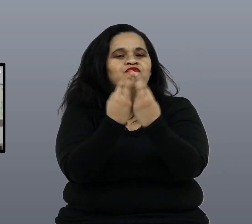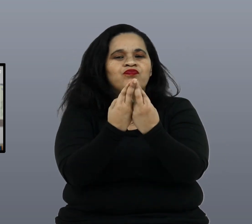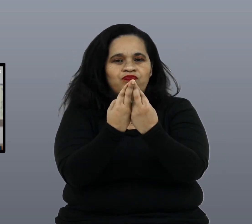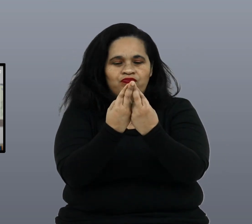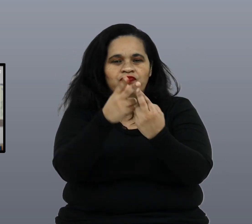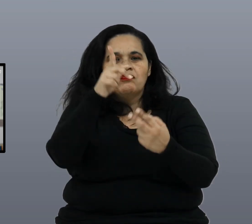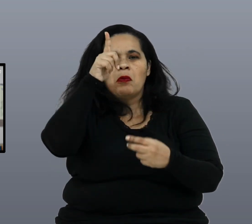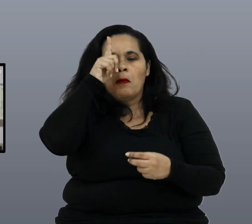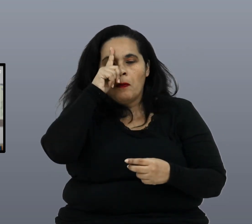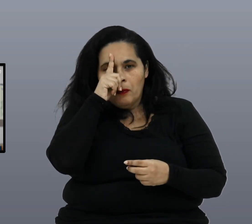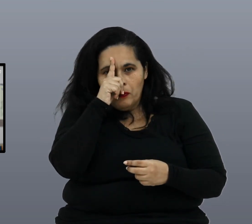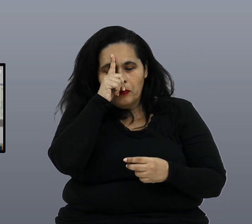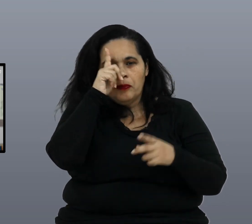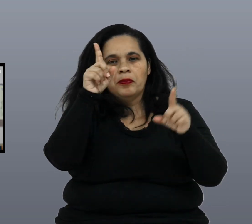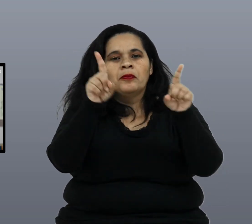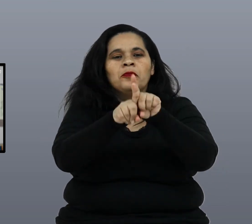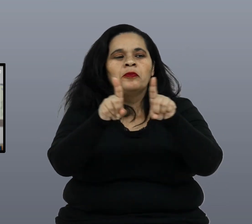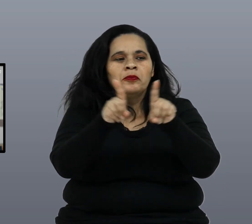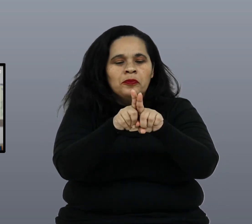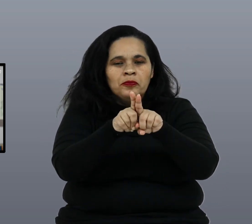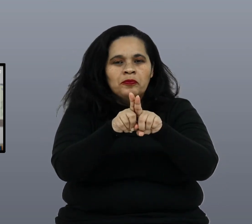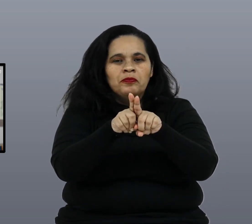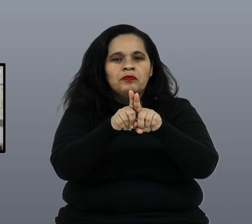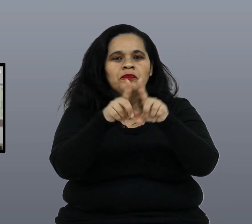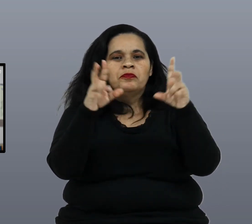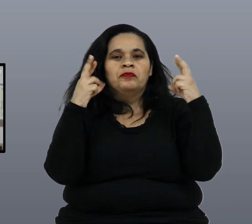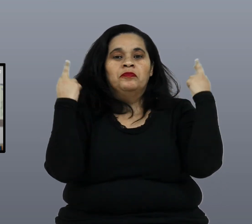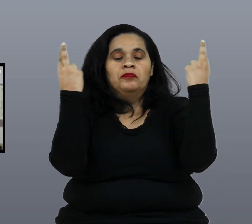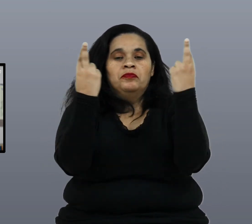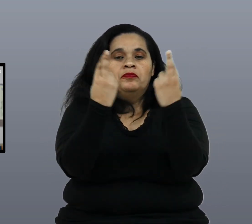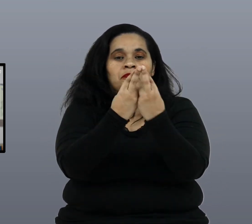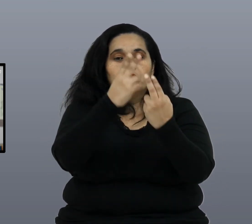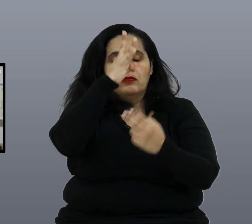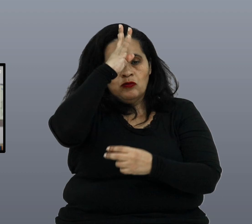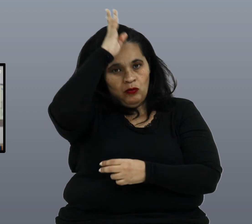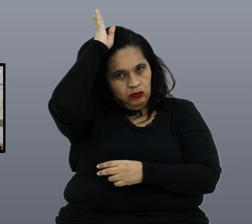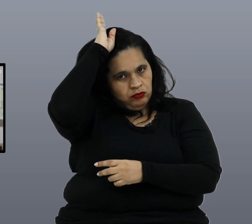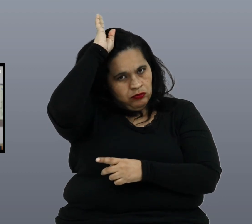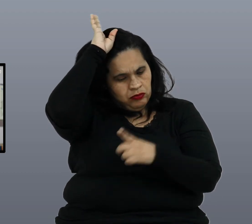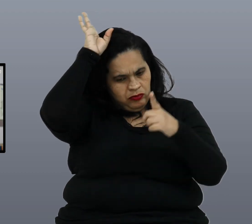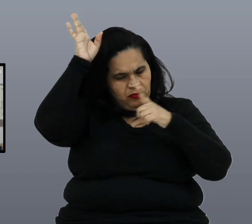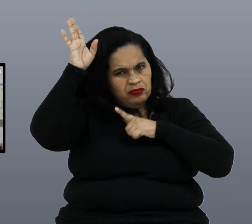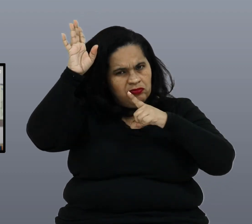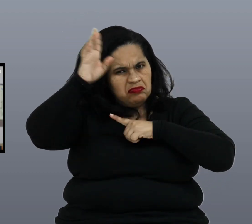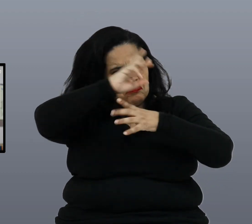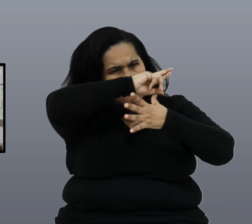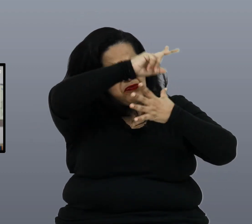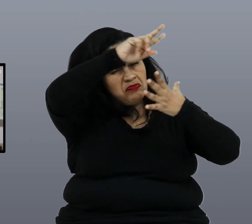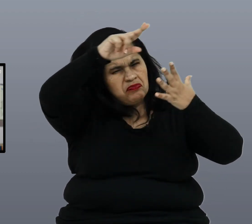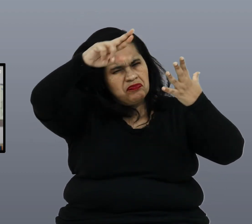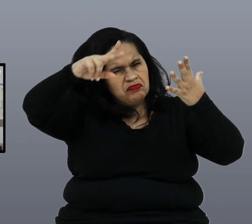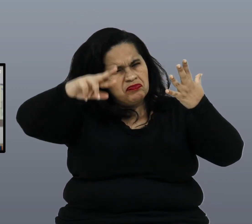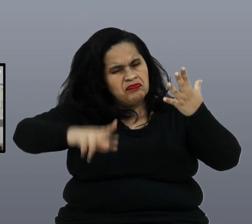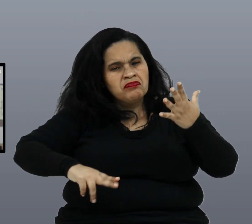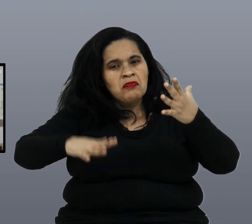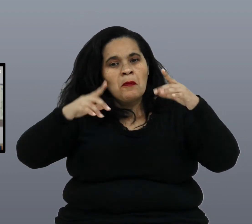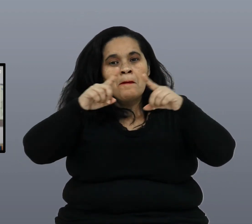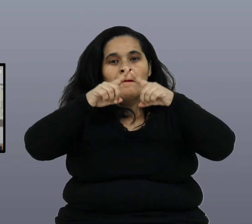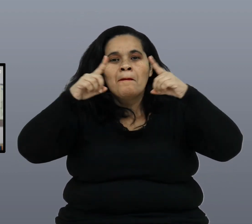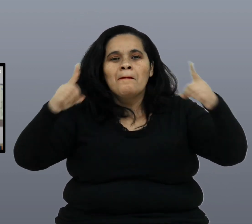Grego, vocês vão passar pelo Império Romano. E aí vai vir, aí o rei de vocês virá. Quem que é o